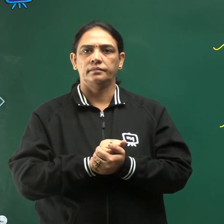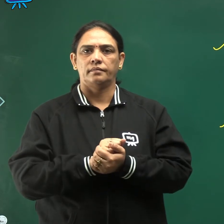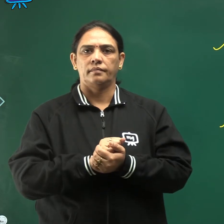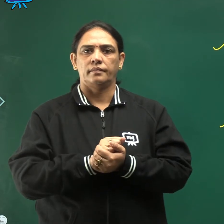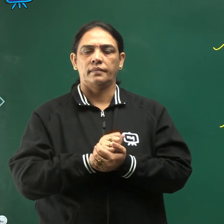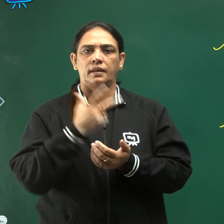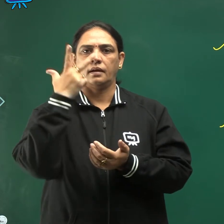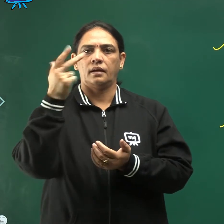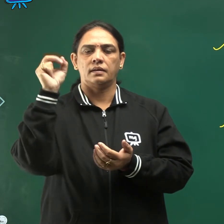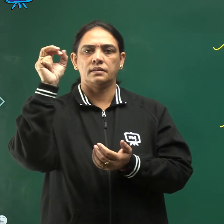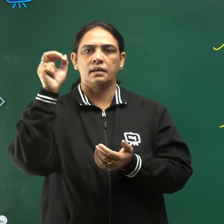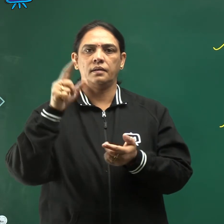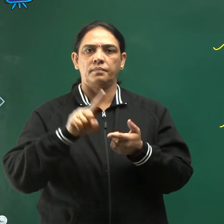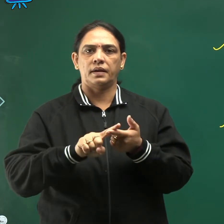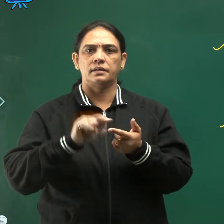80 + 6